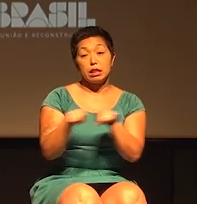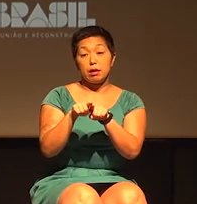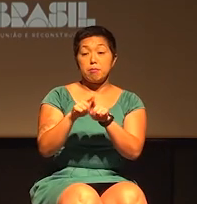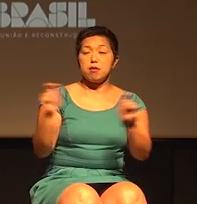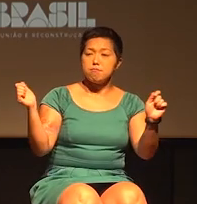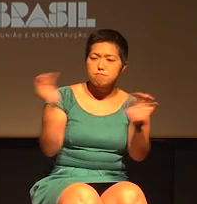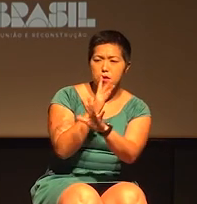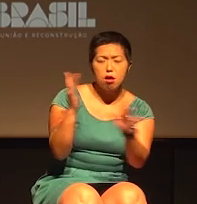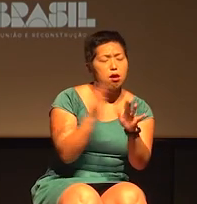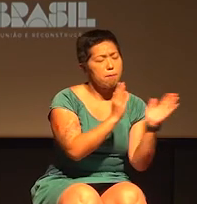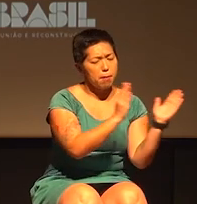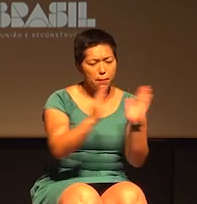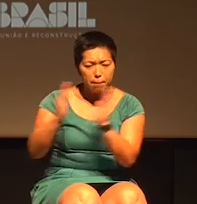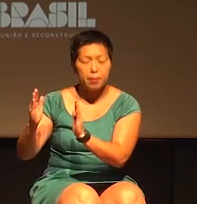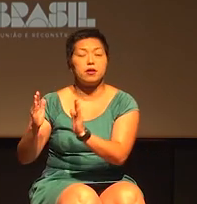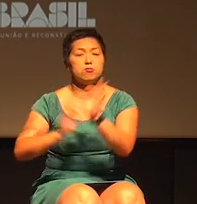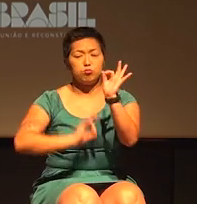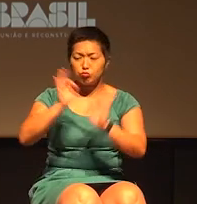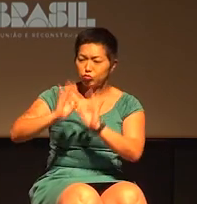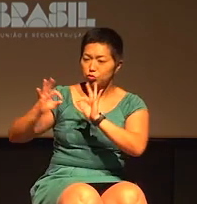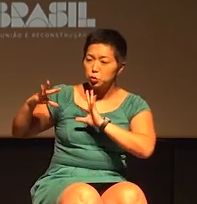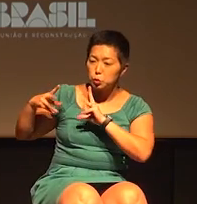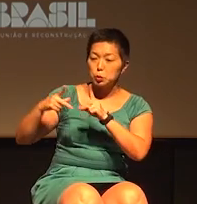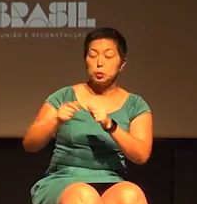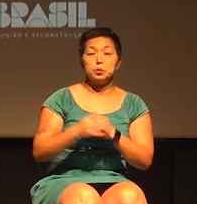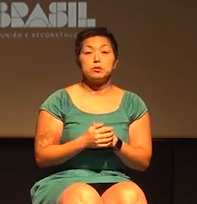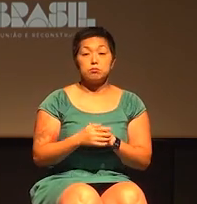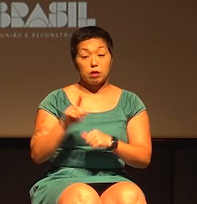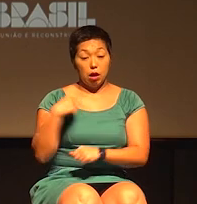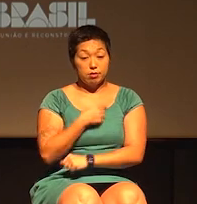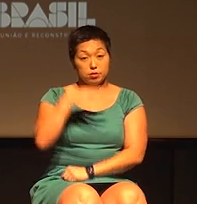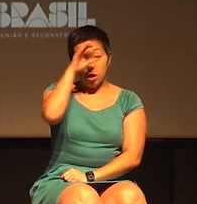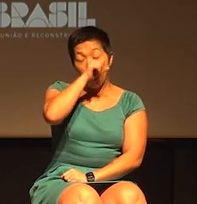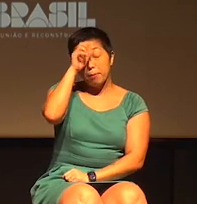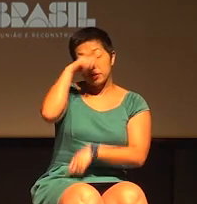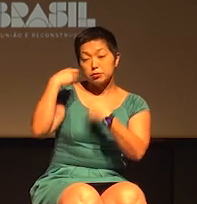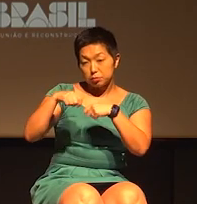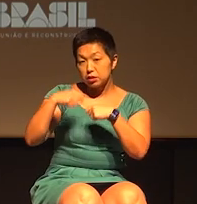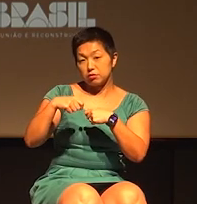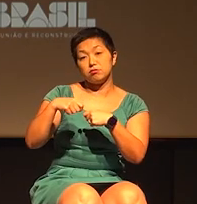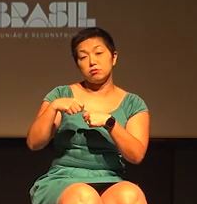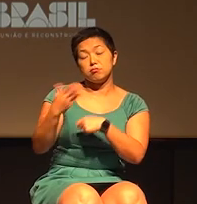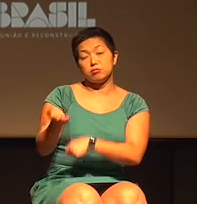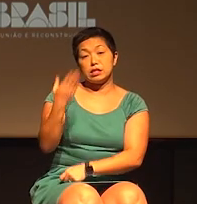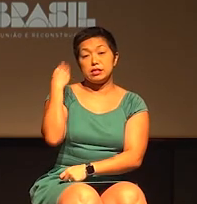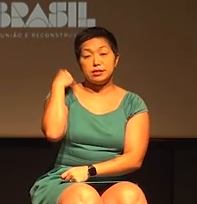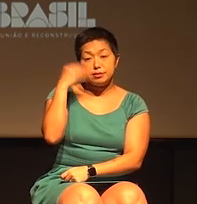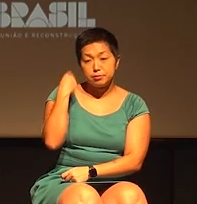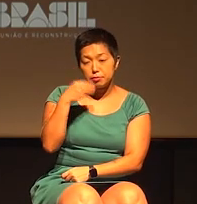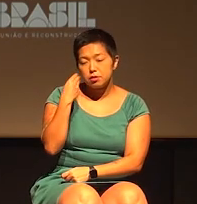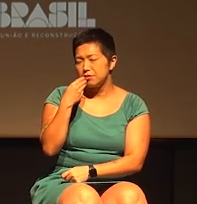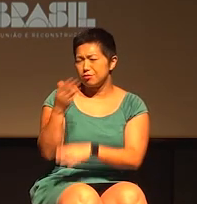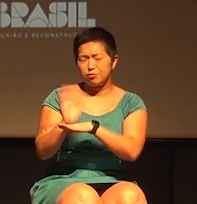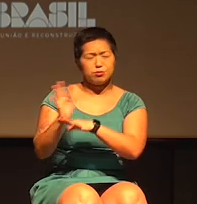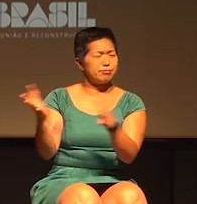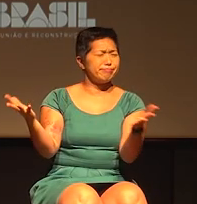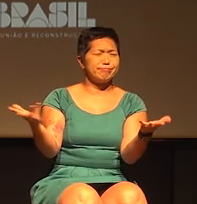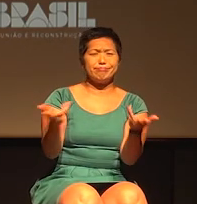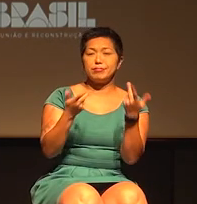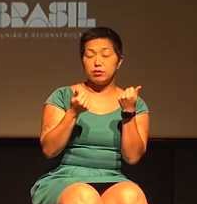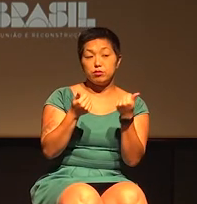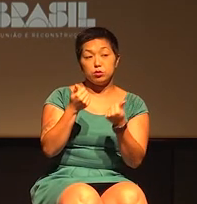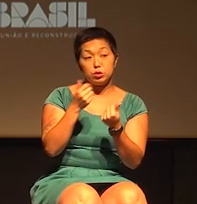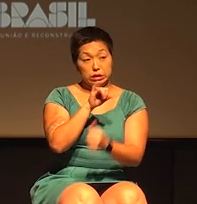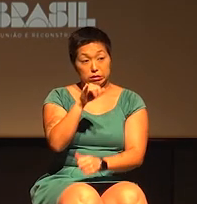fluxo organizado né então acho que temos muito também que aprender com essa experiência né um filme fantástico assim não sei